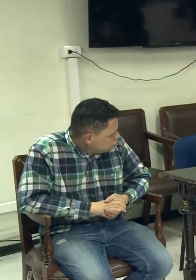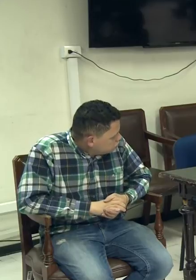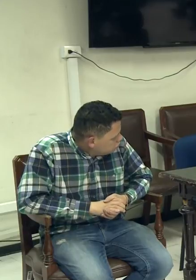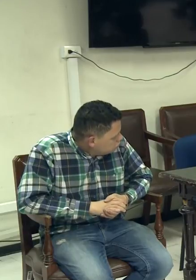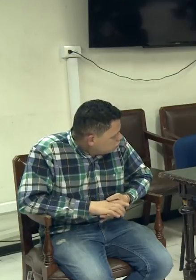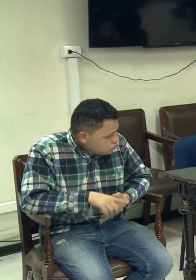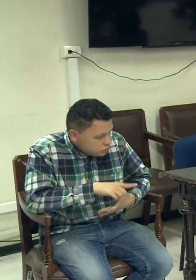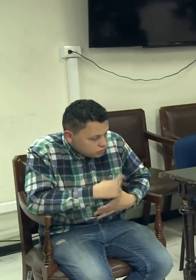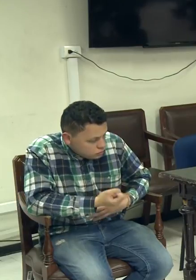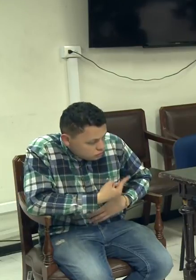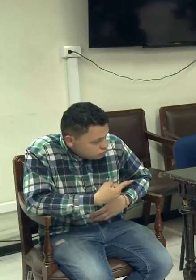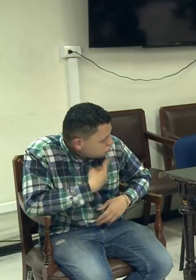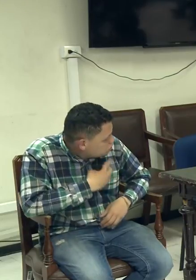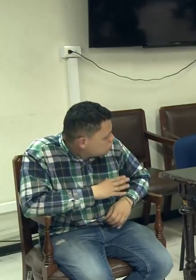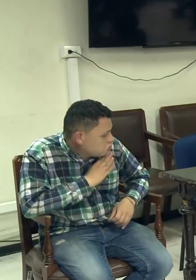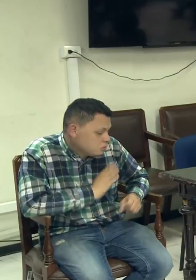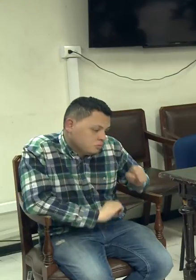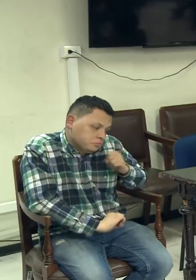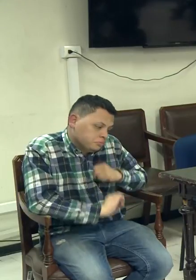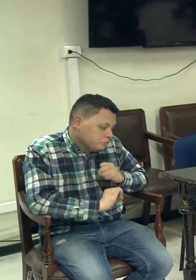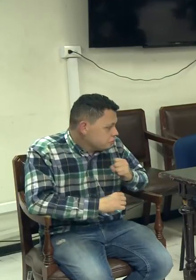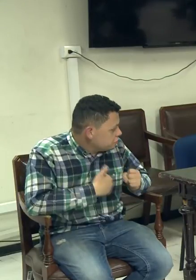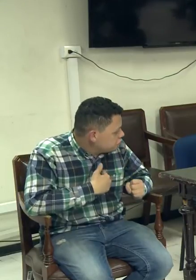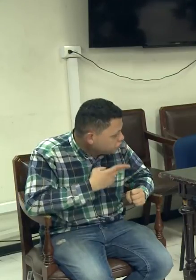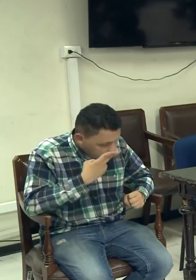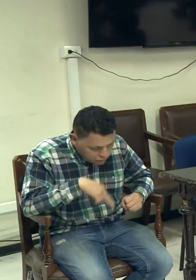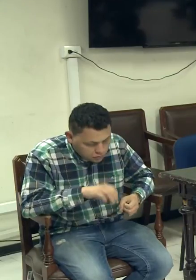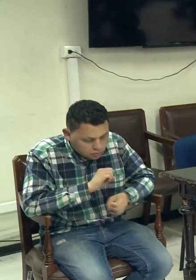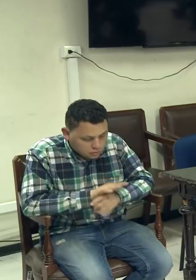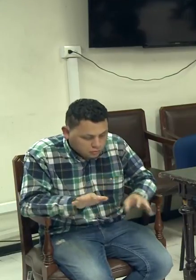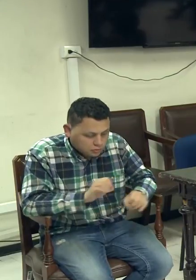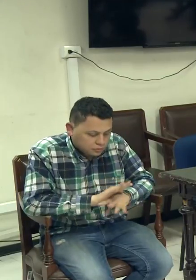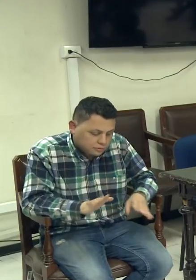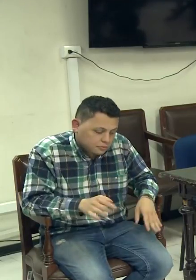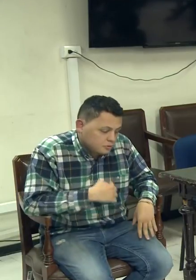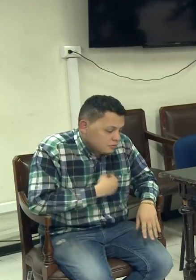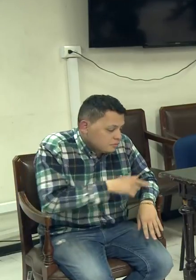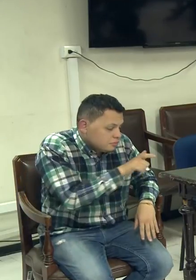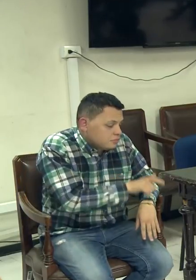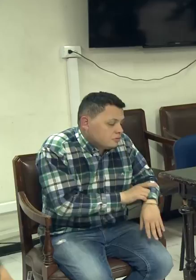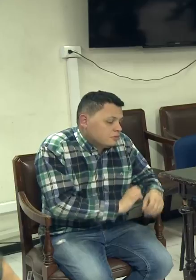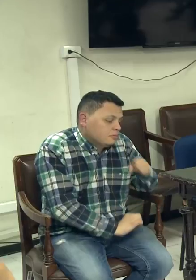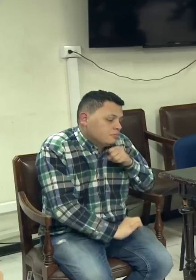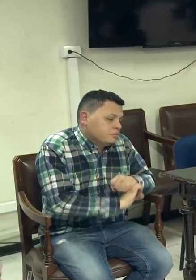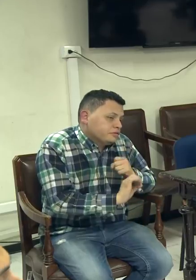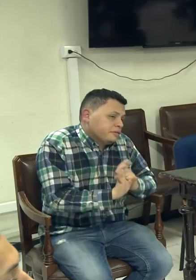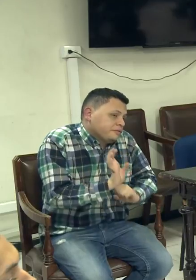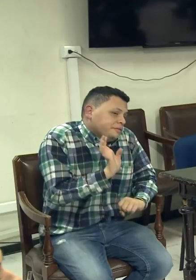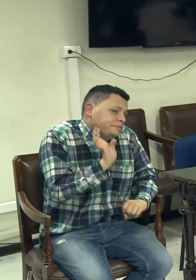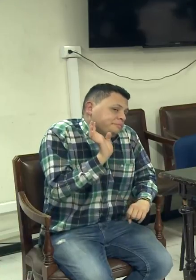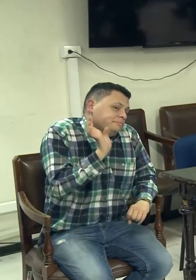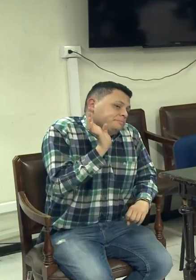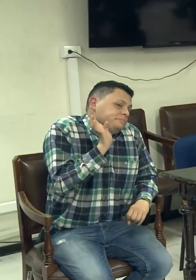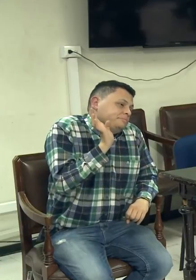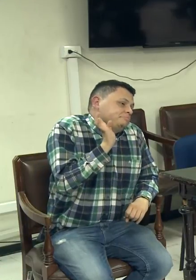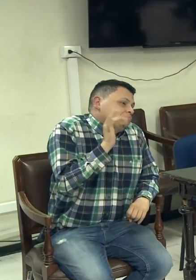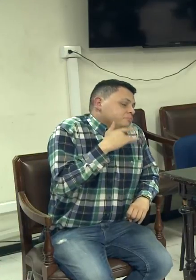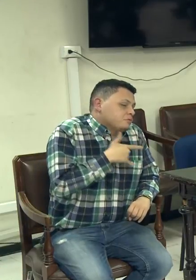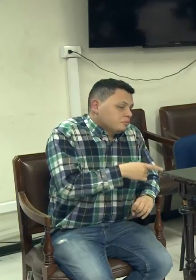Pero era el único que nos ayudaba a buscar a nuestros hijos desaparecidos.